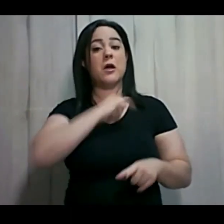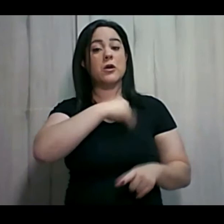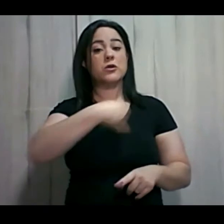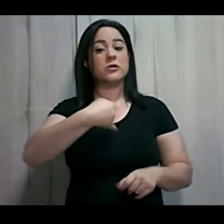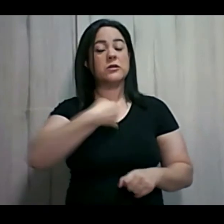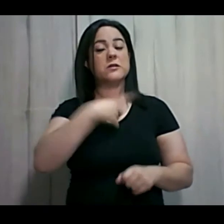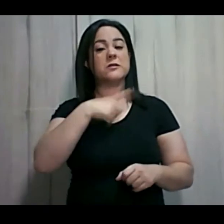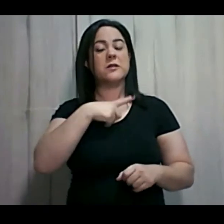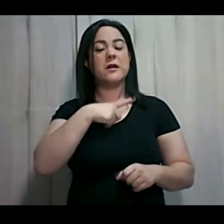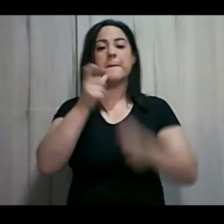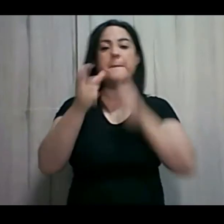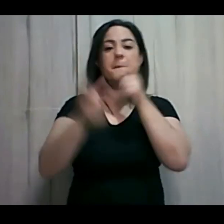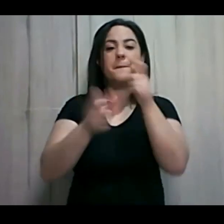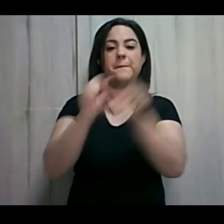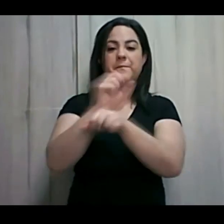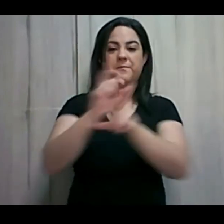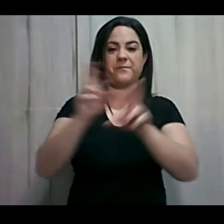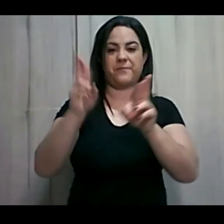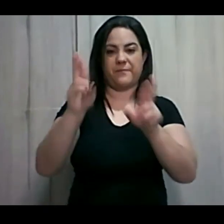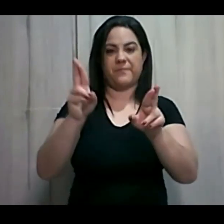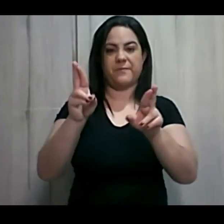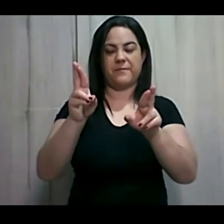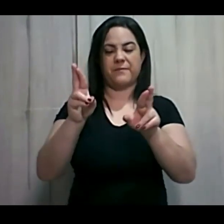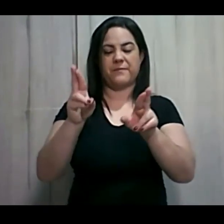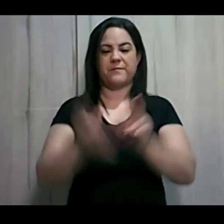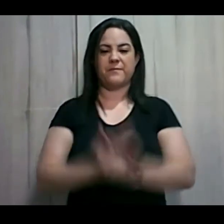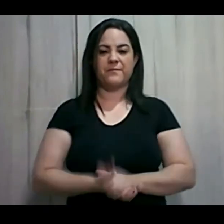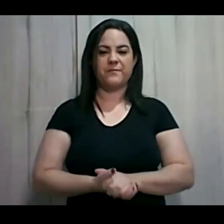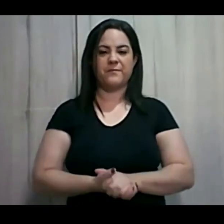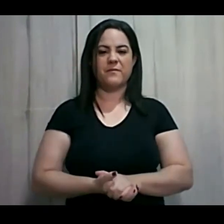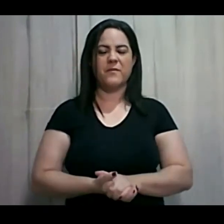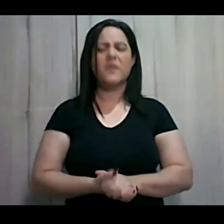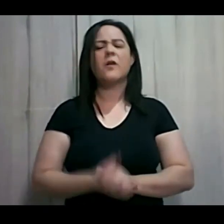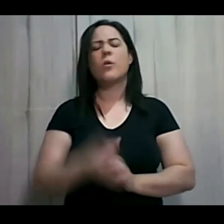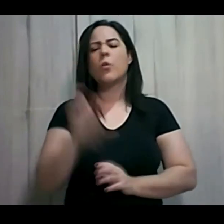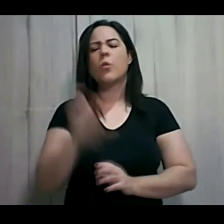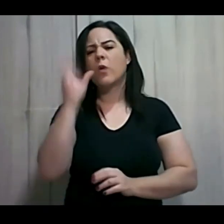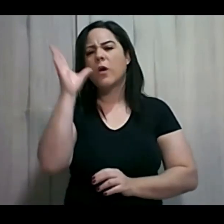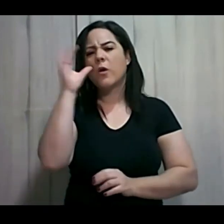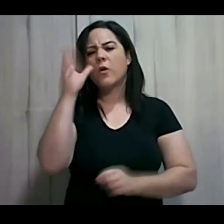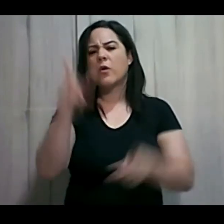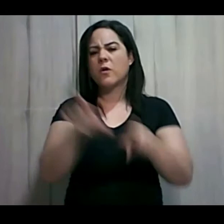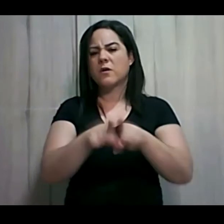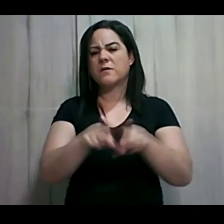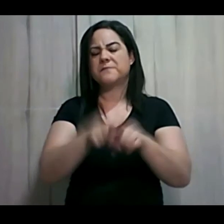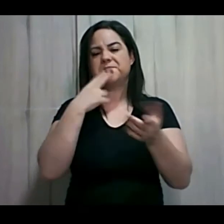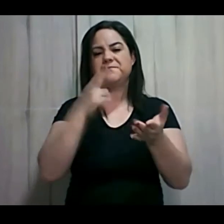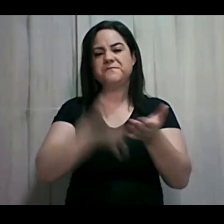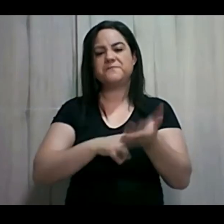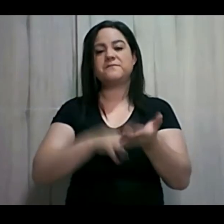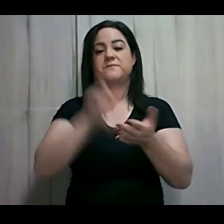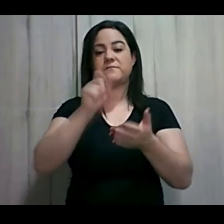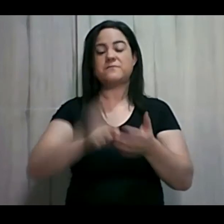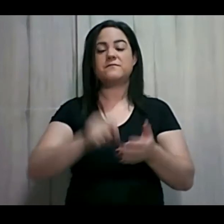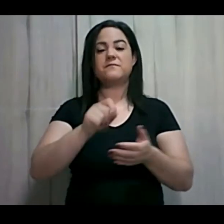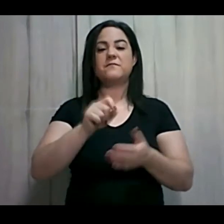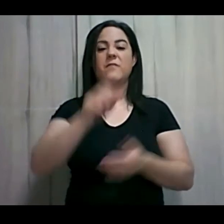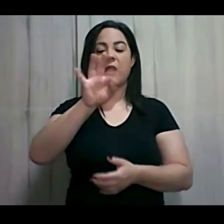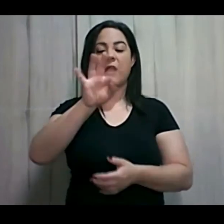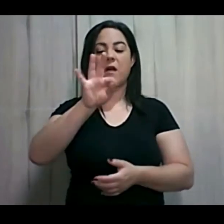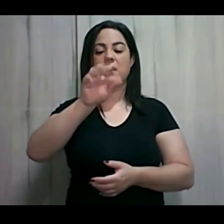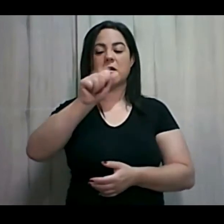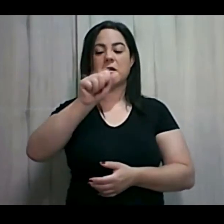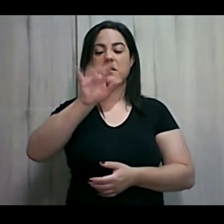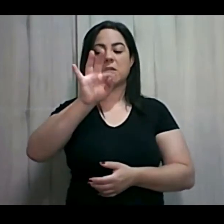palavras de esperança. O que é curioso nessa carta é que Tiatira é uma cidade mais comum,